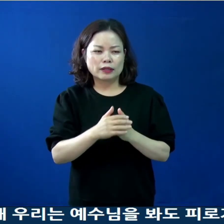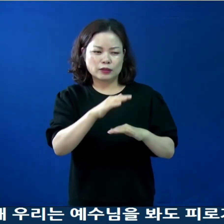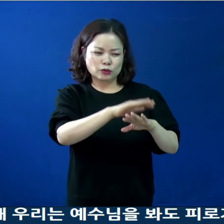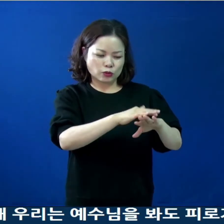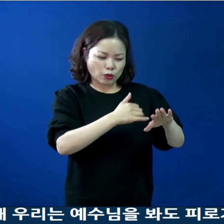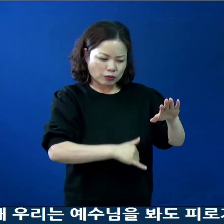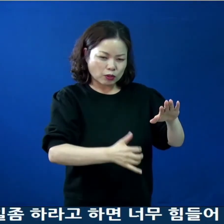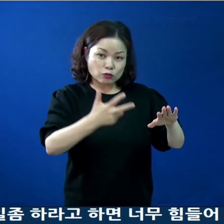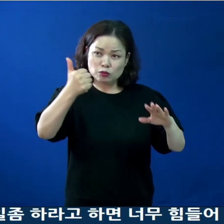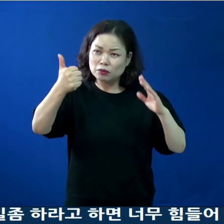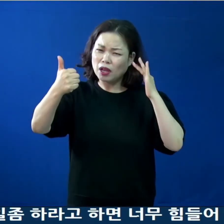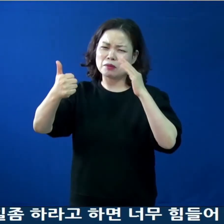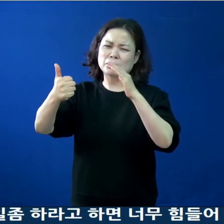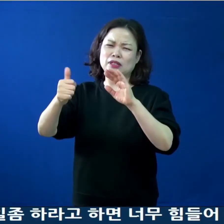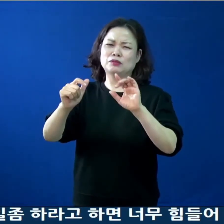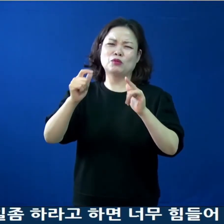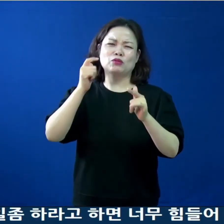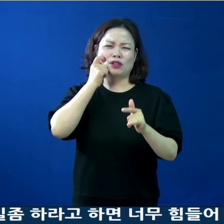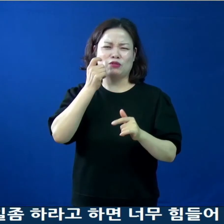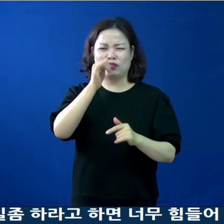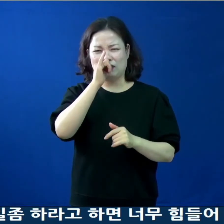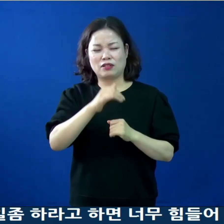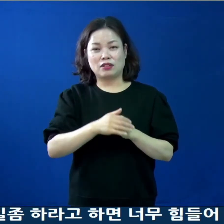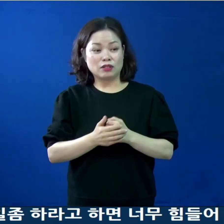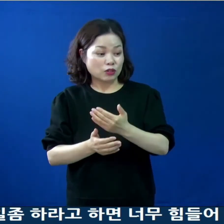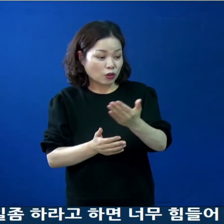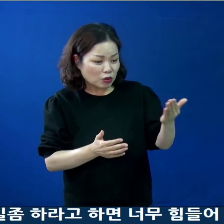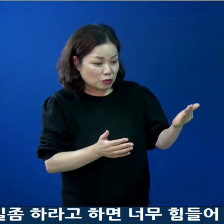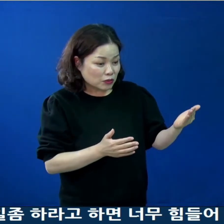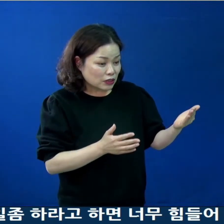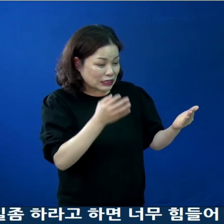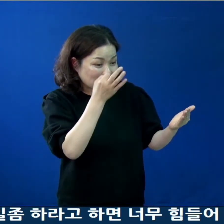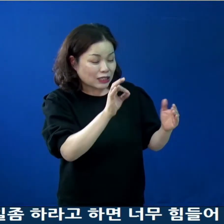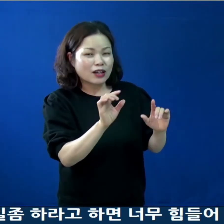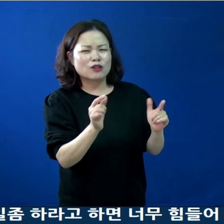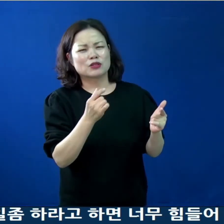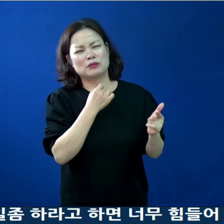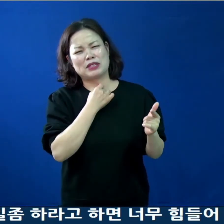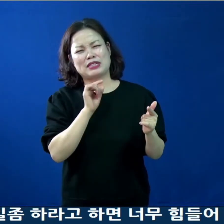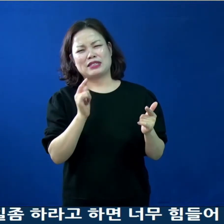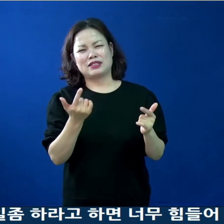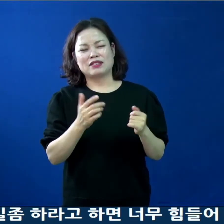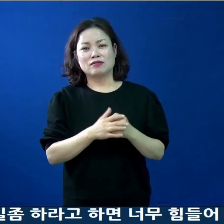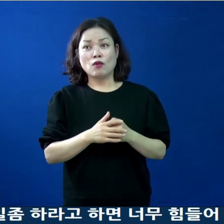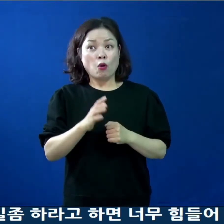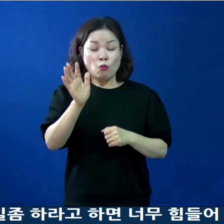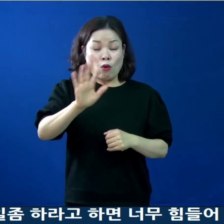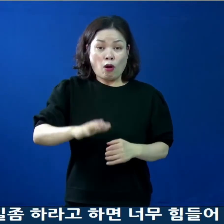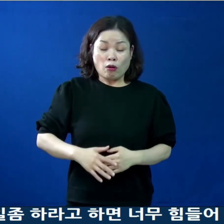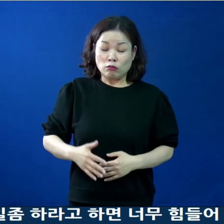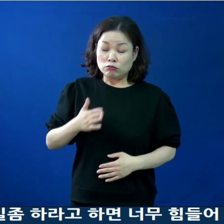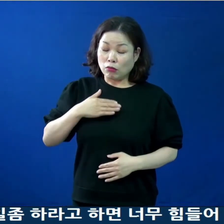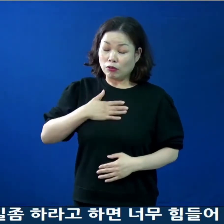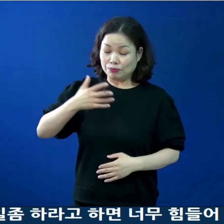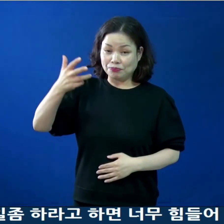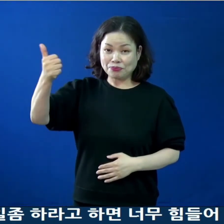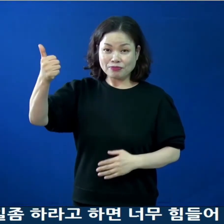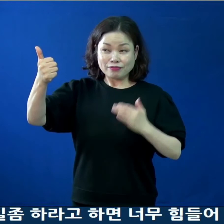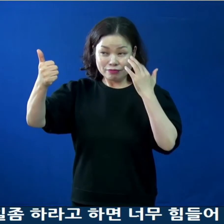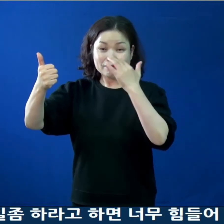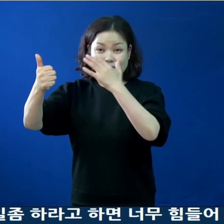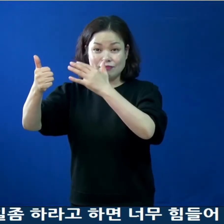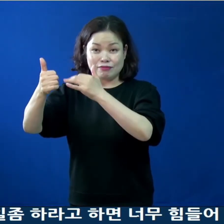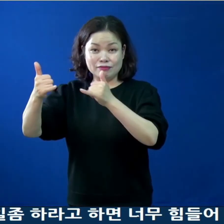손주만큼 주님을 앙망하지는 못하는 거예요. 여러분, 물론 이렇게 인정하고 싶지 않겠죠. 목사님 절대 아닙니다, 난 주님을 진짜